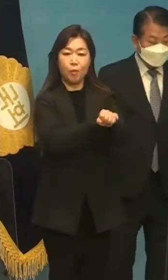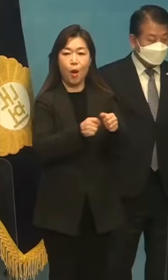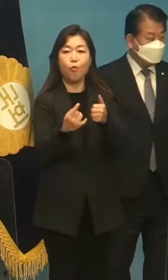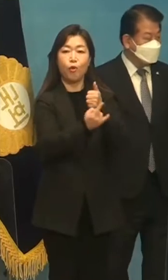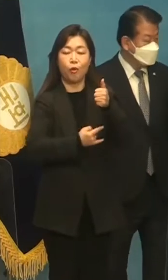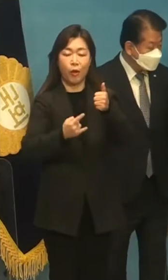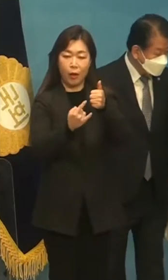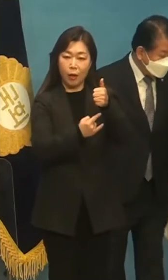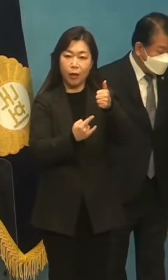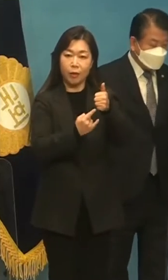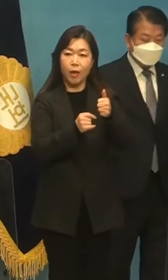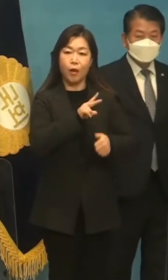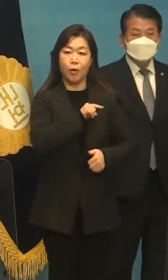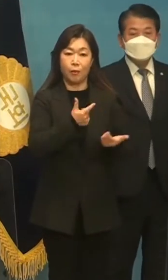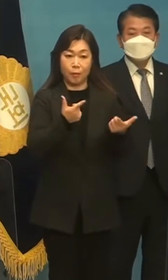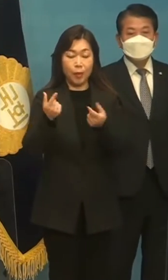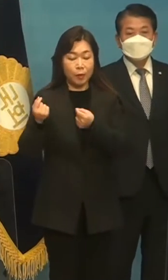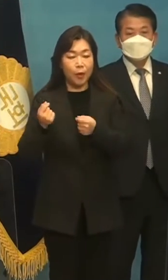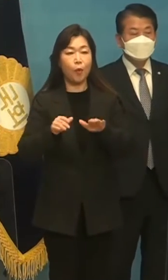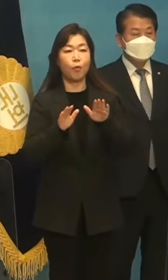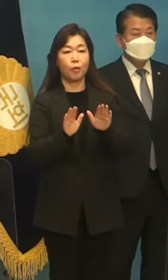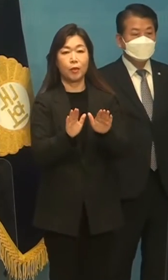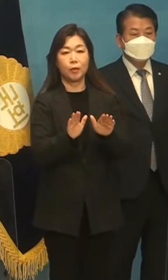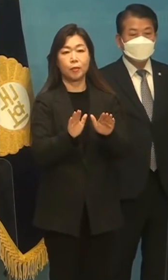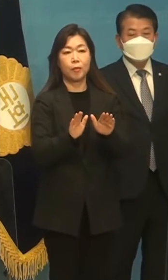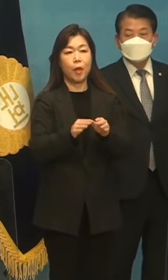전통문화발전특별위원회 의원들입니다. 오늘